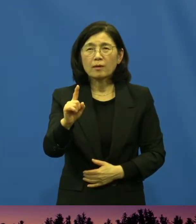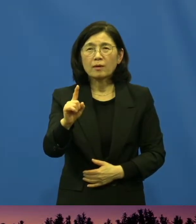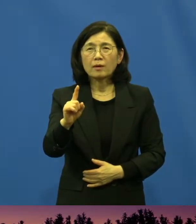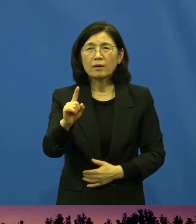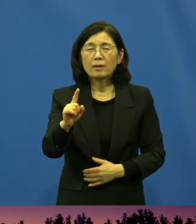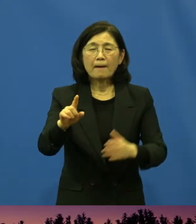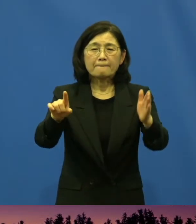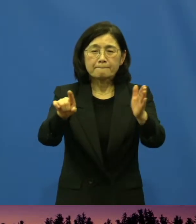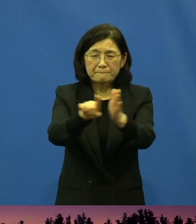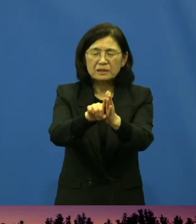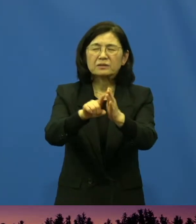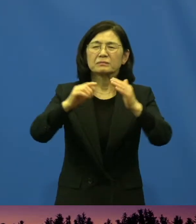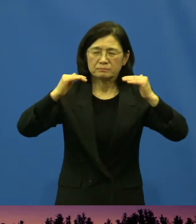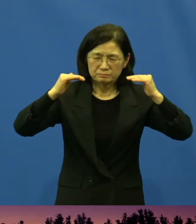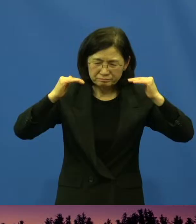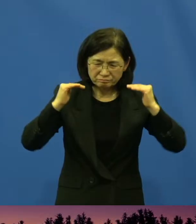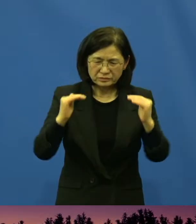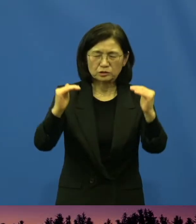나아가야 한다는 거죠.